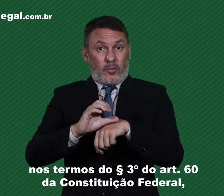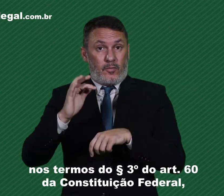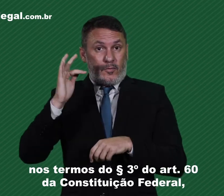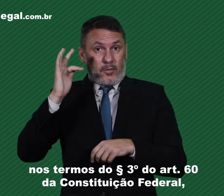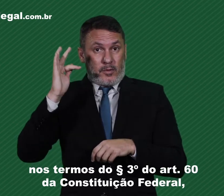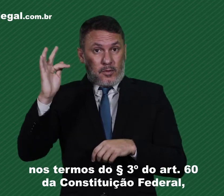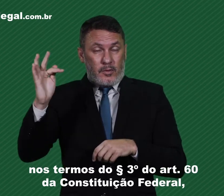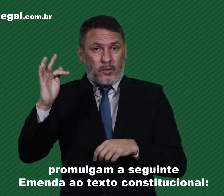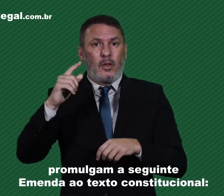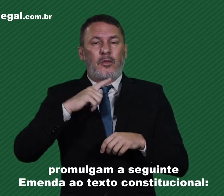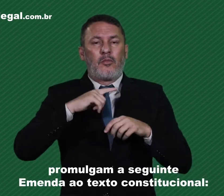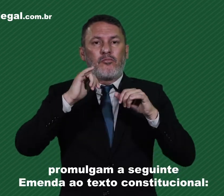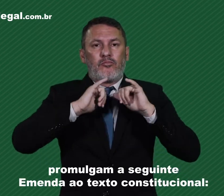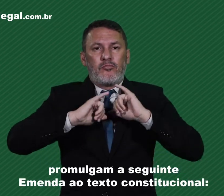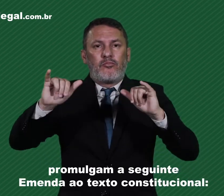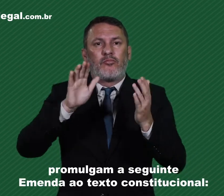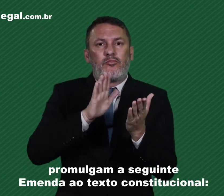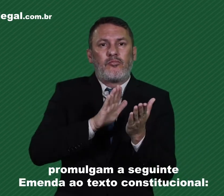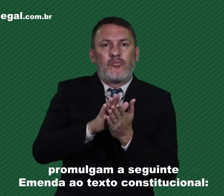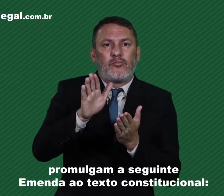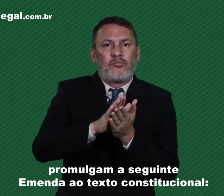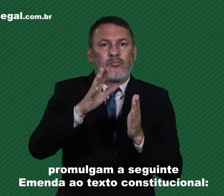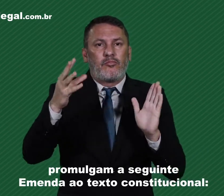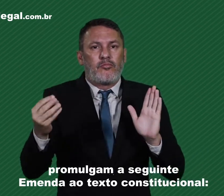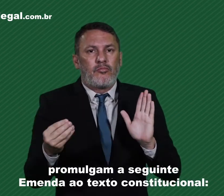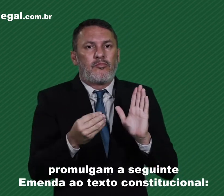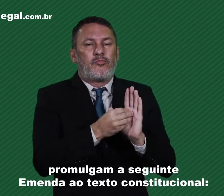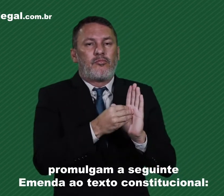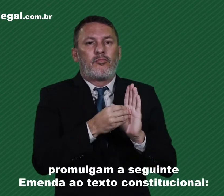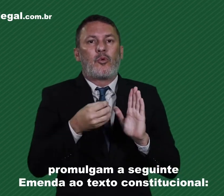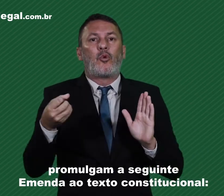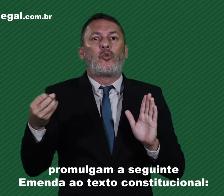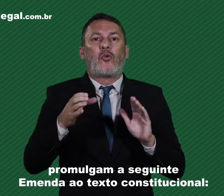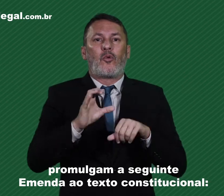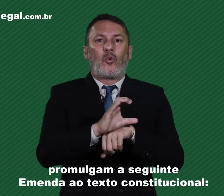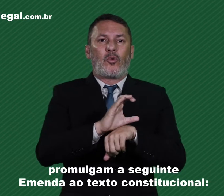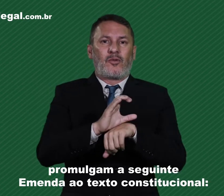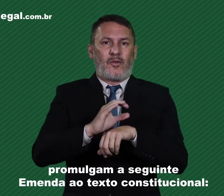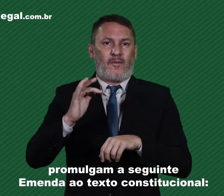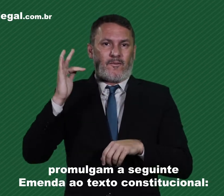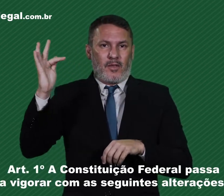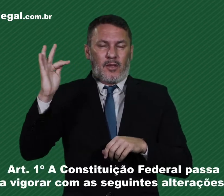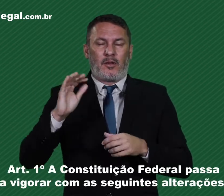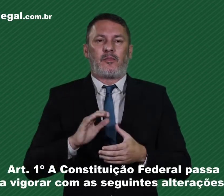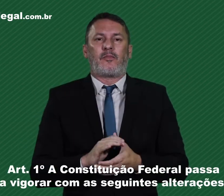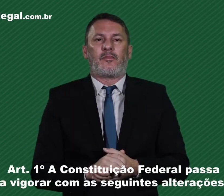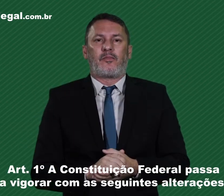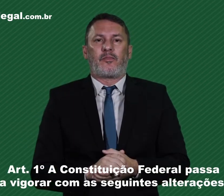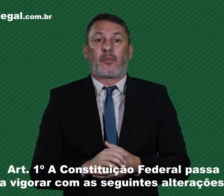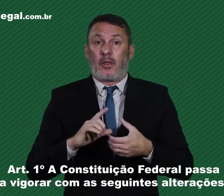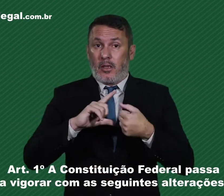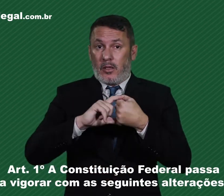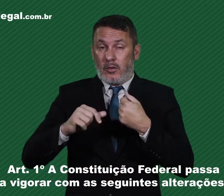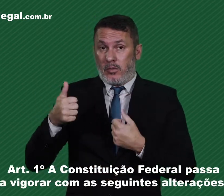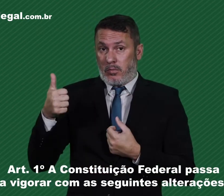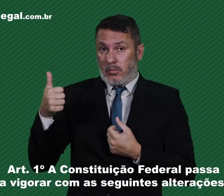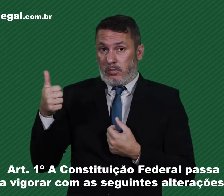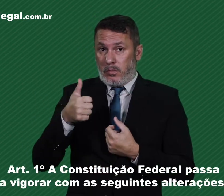Federal promulgam a seguinte emenda ao texto constitucional artigo 1º a